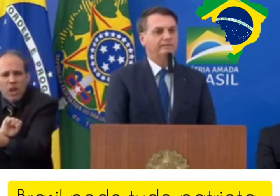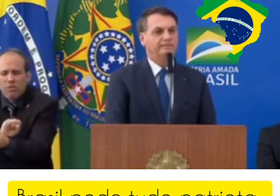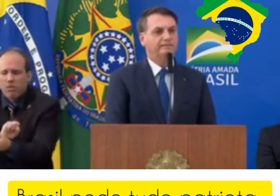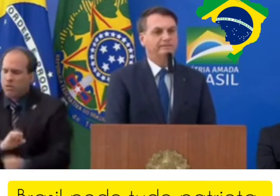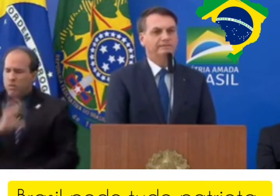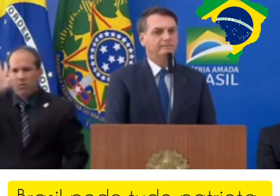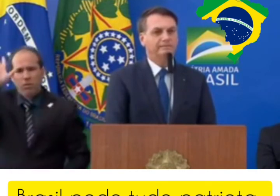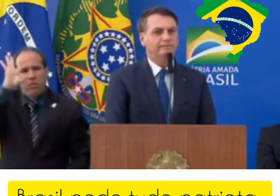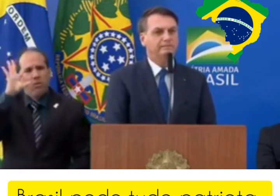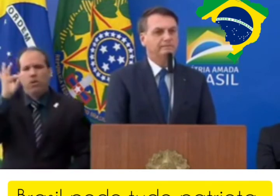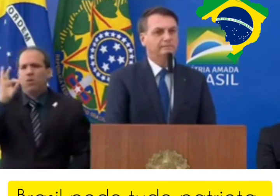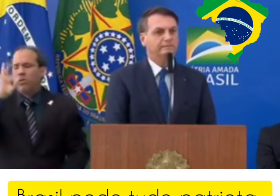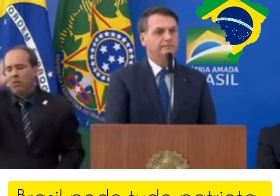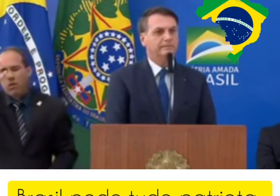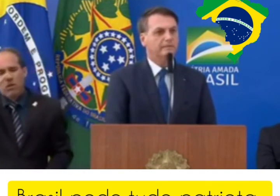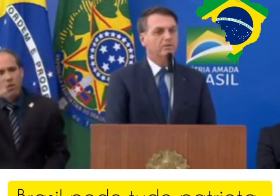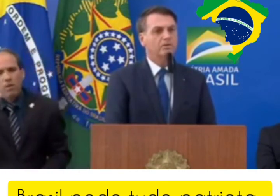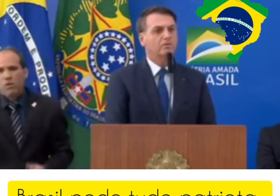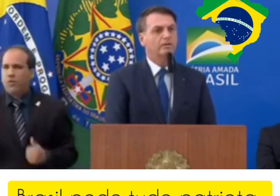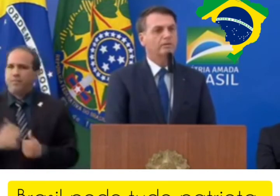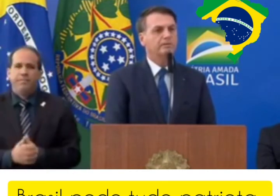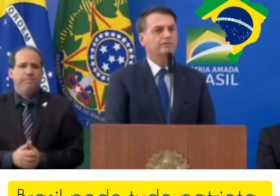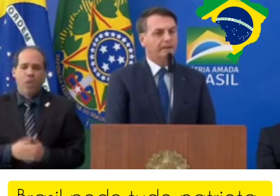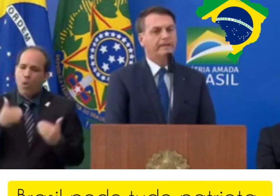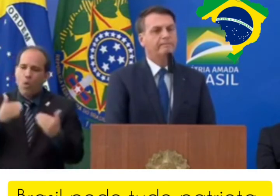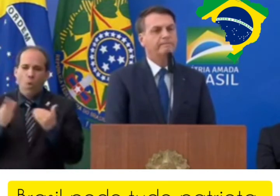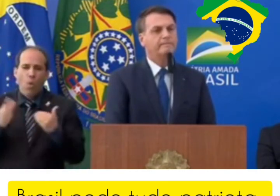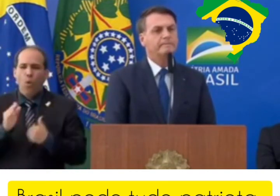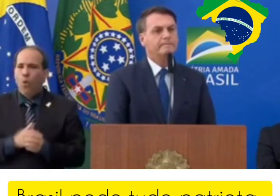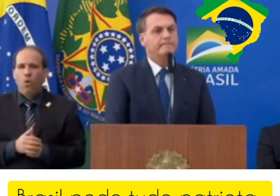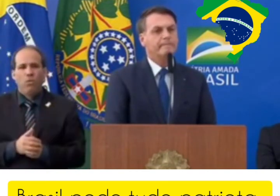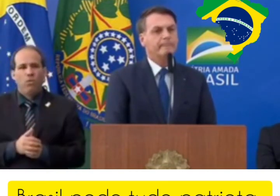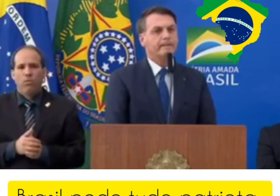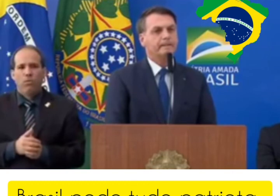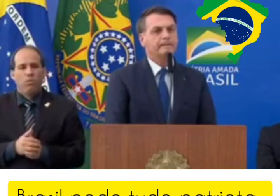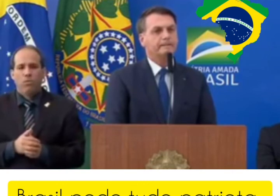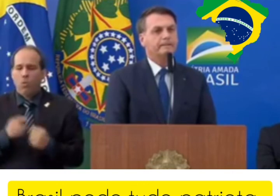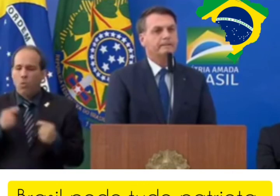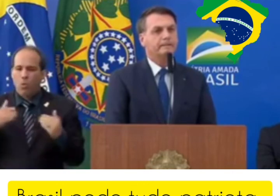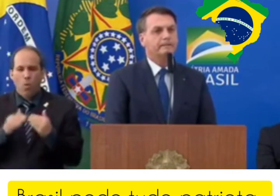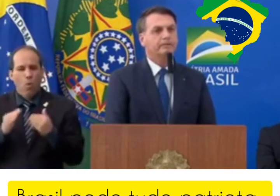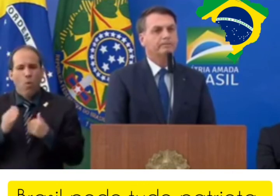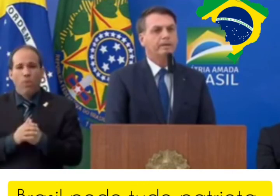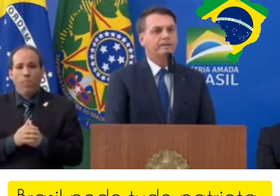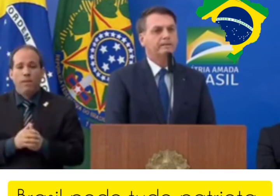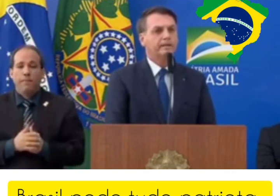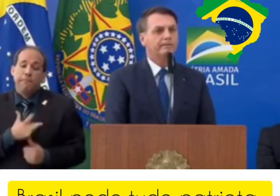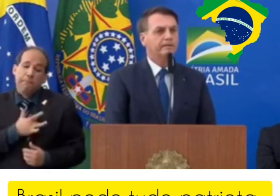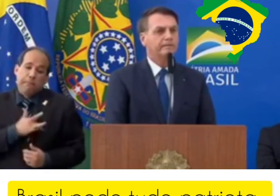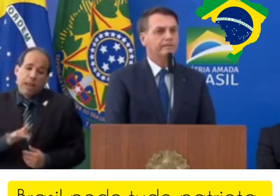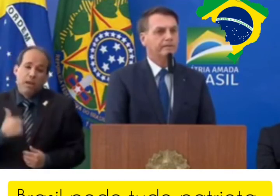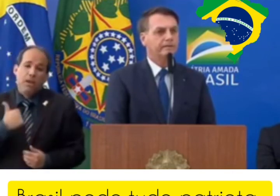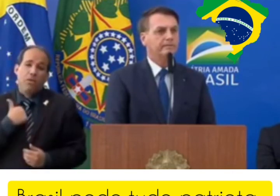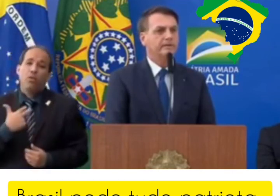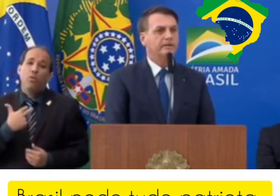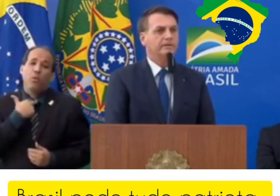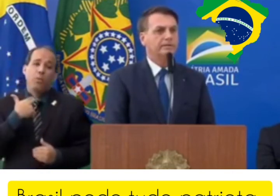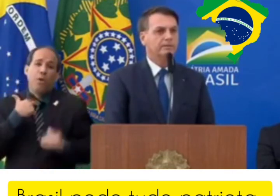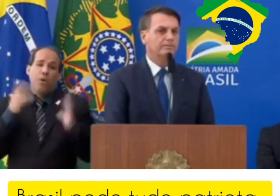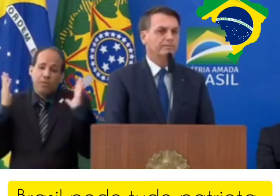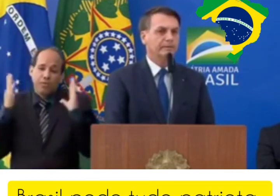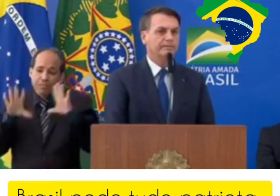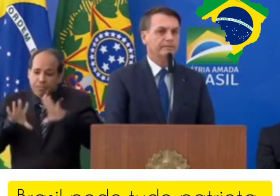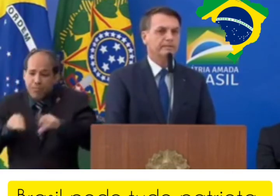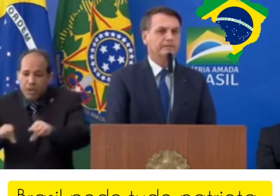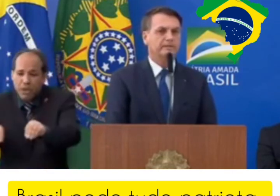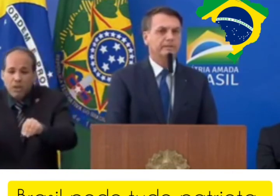entender isso daí. Não concordo com isso. Pena que eu não possa intervir em muita coisa,